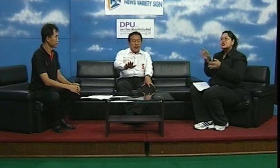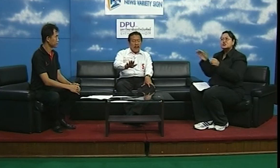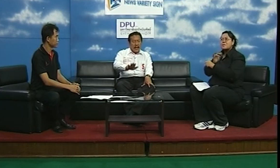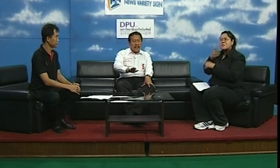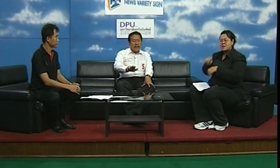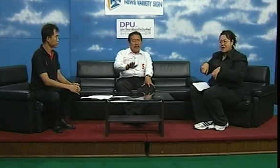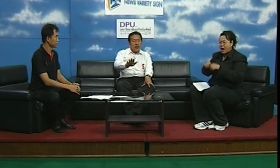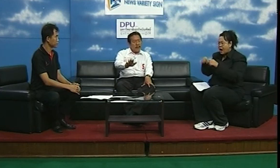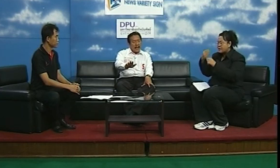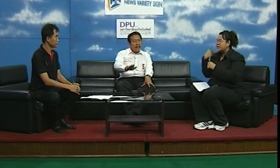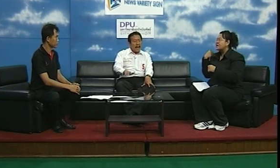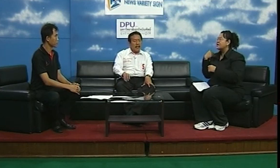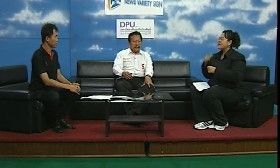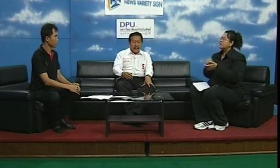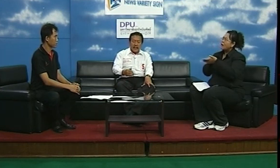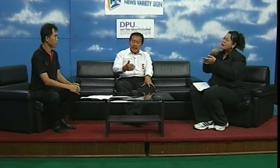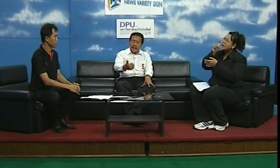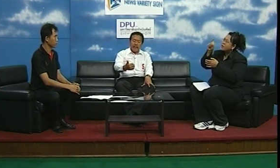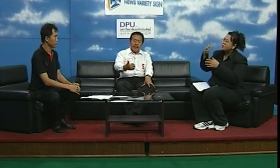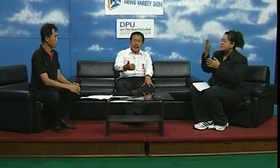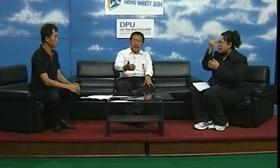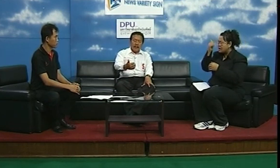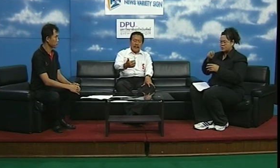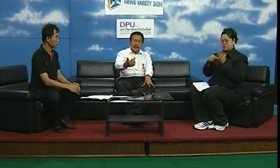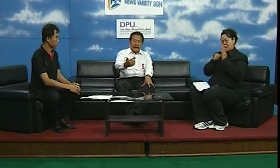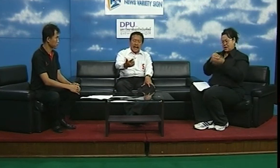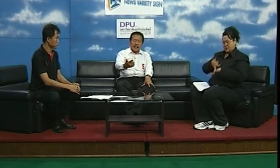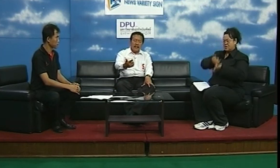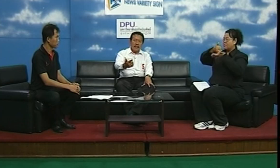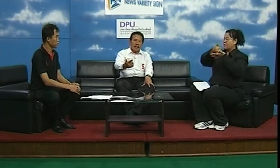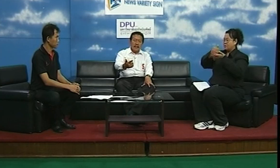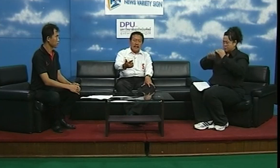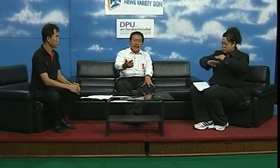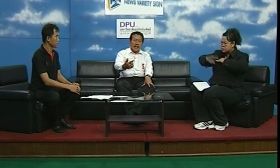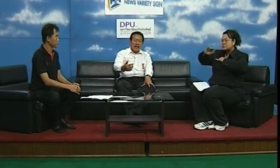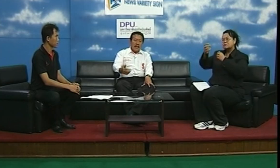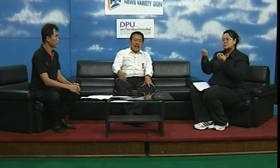ความสะดวกให้กับคนพิการบ้างเช่น ลิป เช่น ทางลาดขึ้น